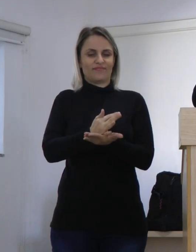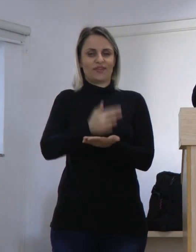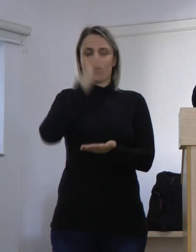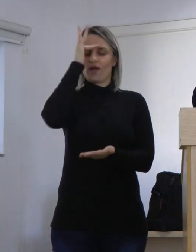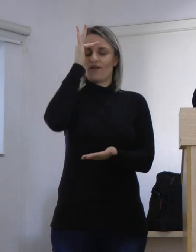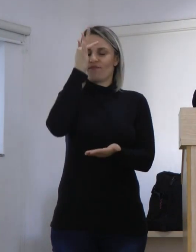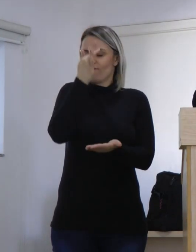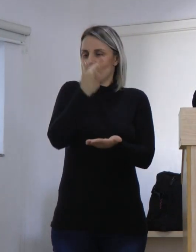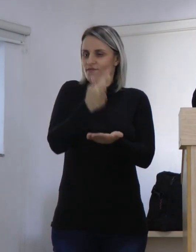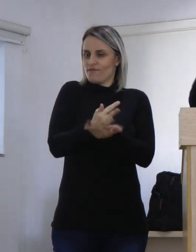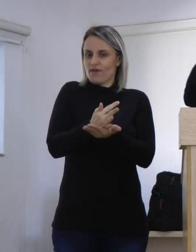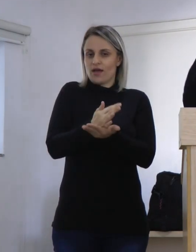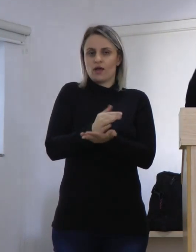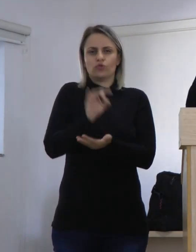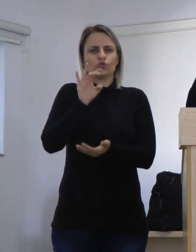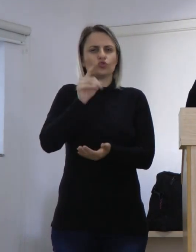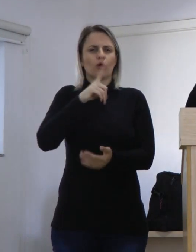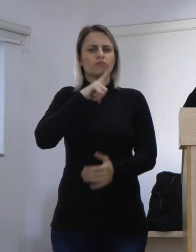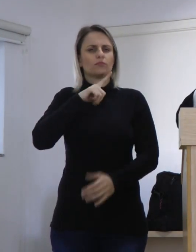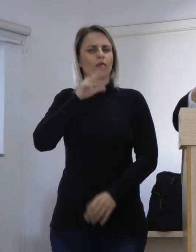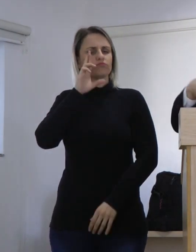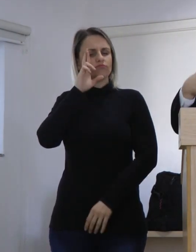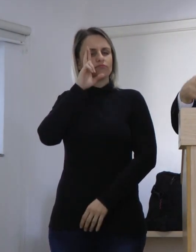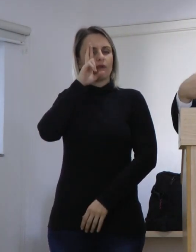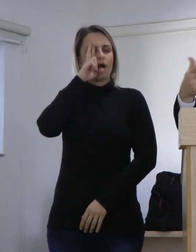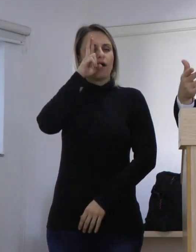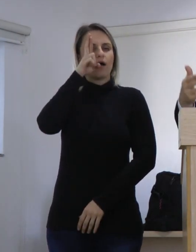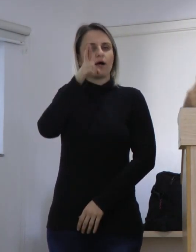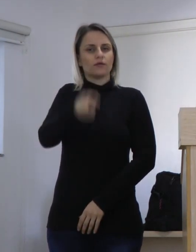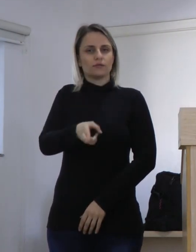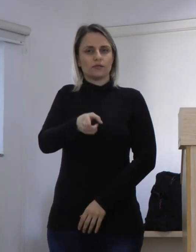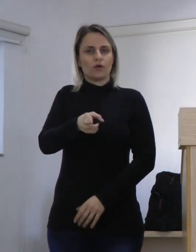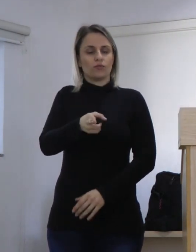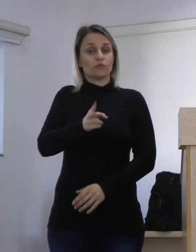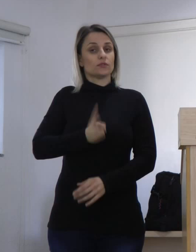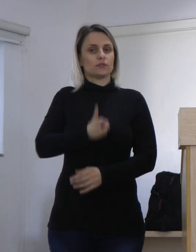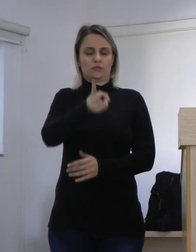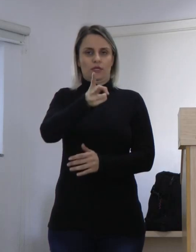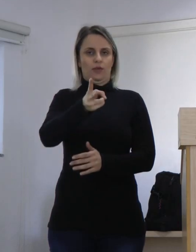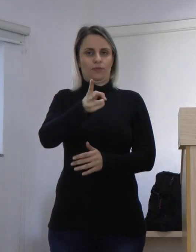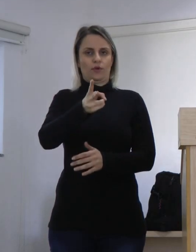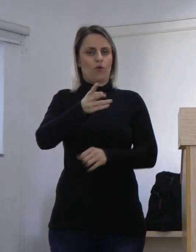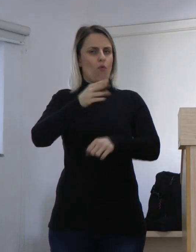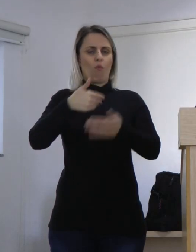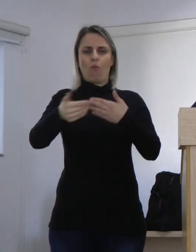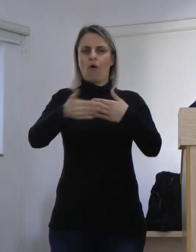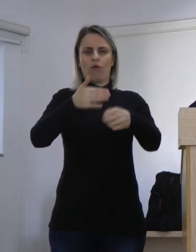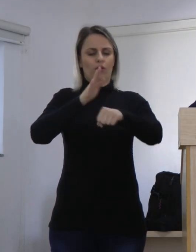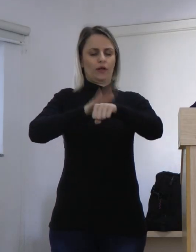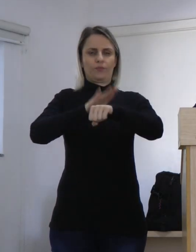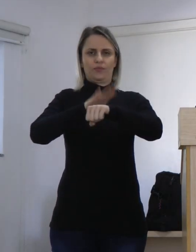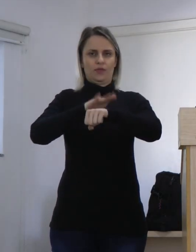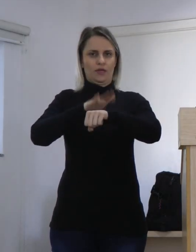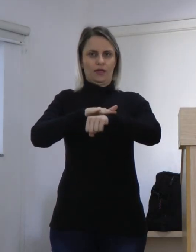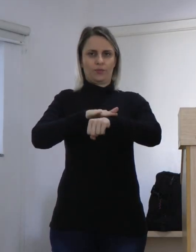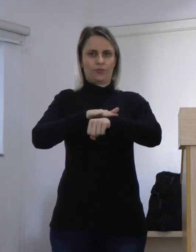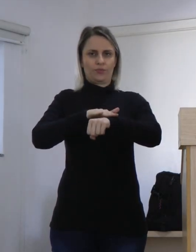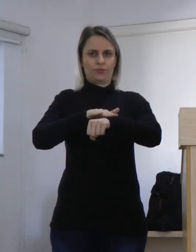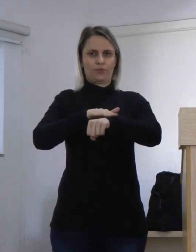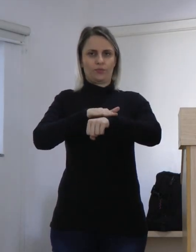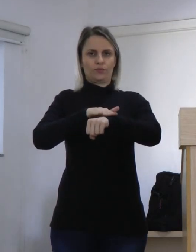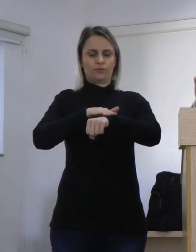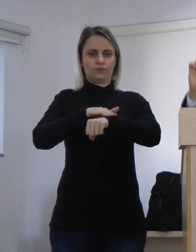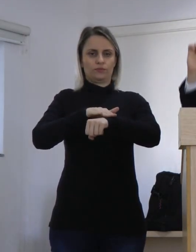que pode encarar a razão face a face em todas as épocas da humanidade. Nazareno compreendi